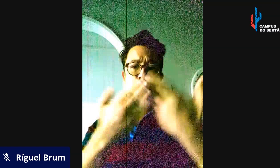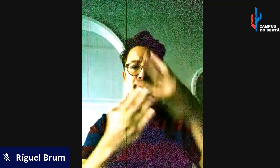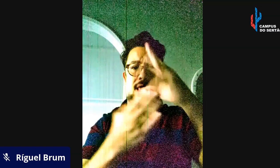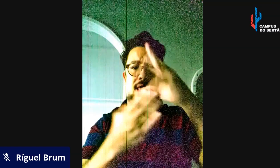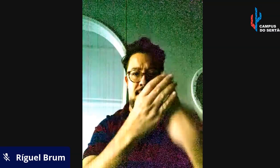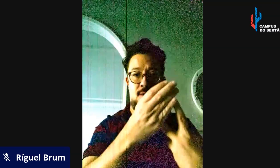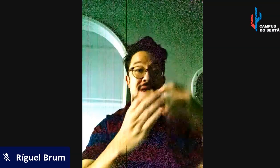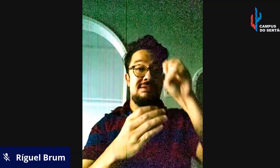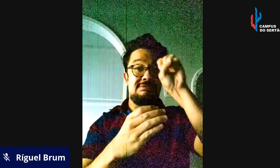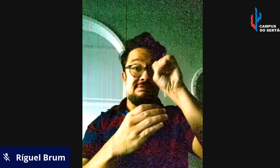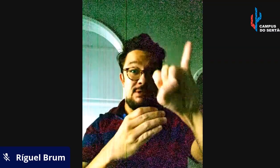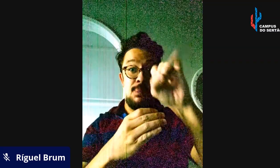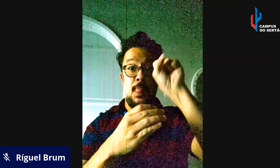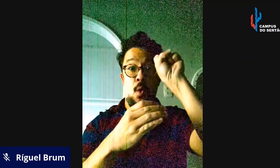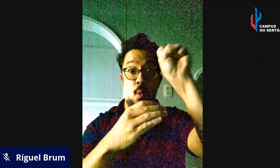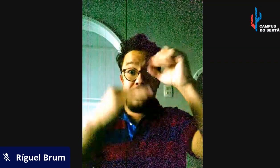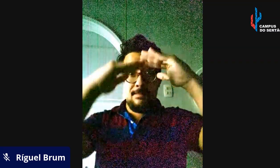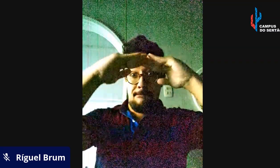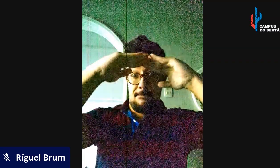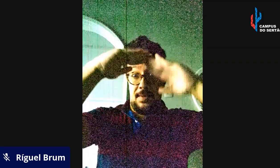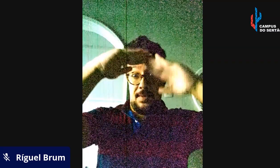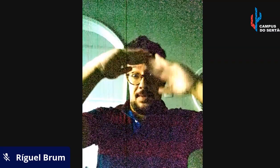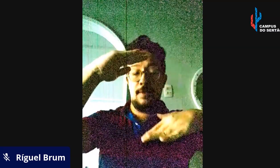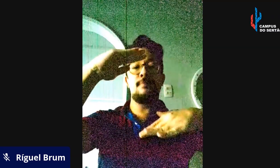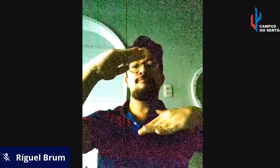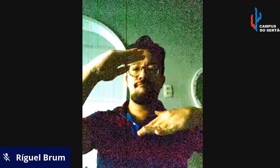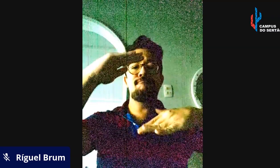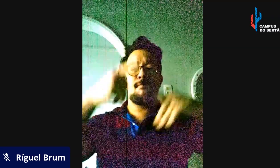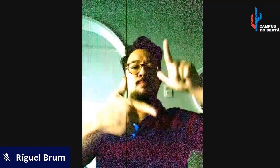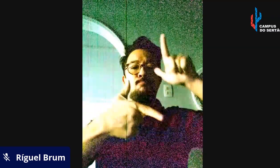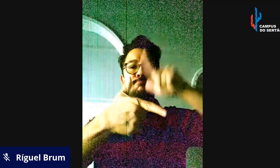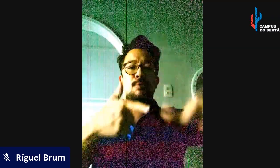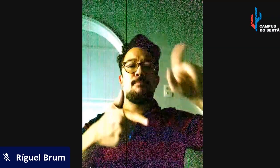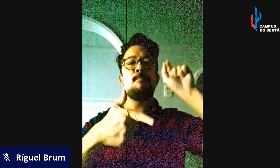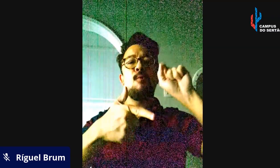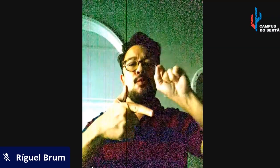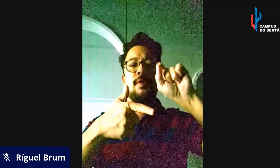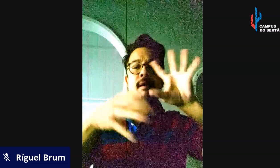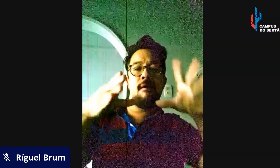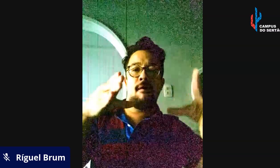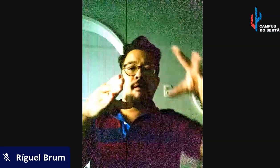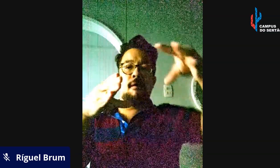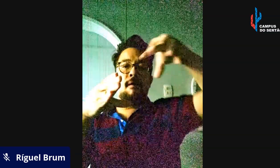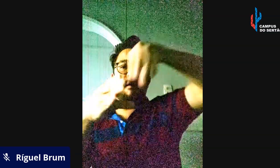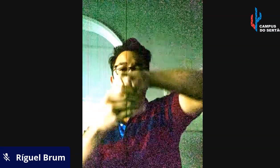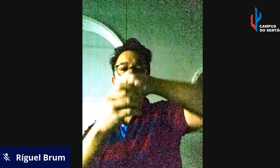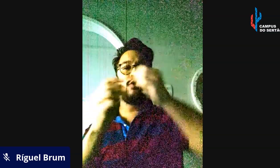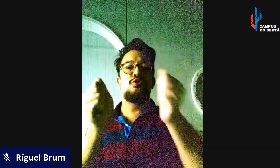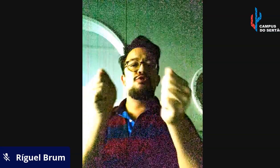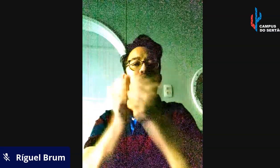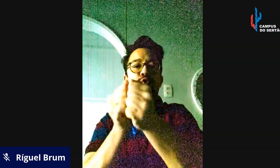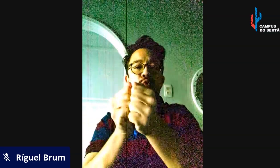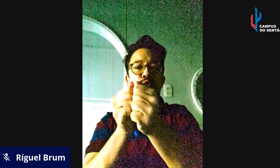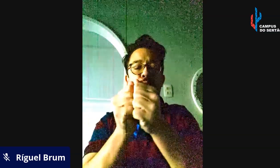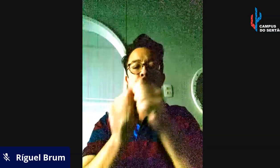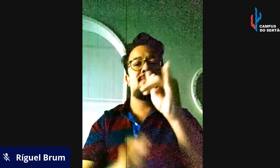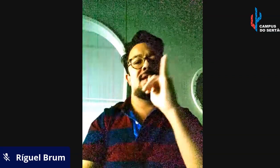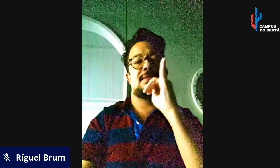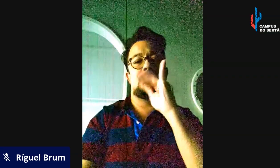Então, nós temos um problema nas escolas bilíngues, por exemplo, crianças acima de 5 anos, de 8 anos é uma dificuldade, abaixo dessa